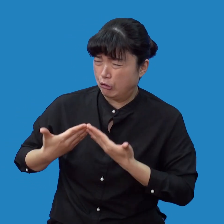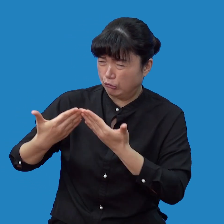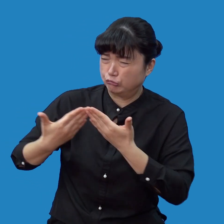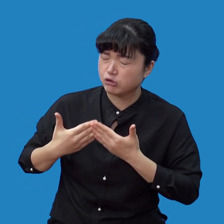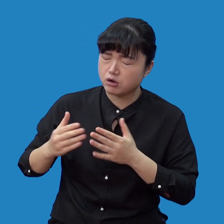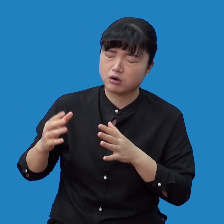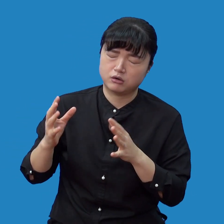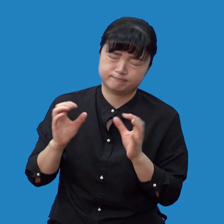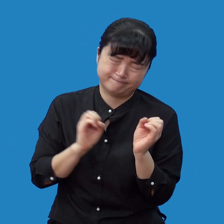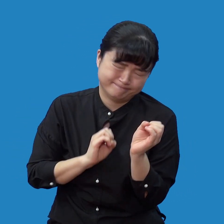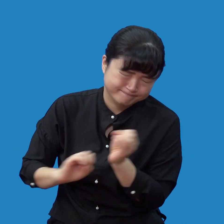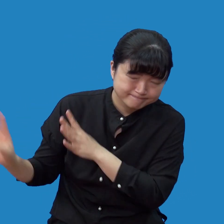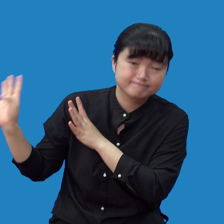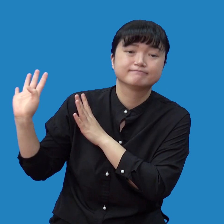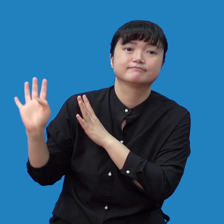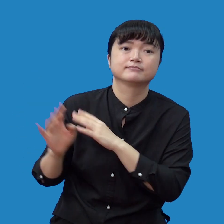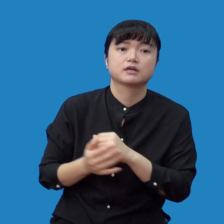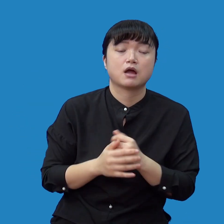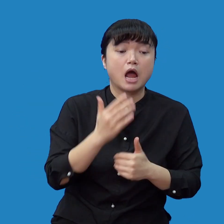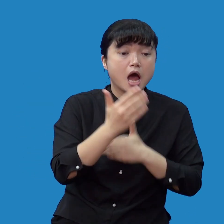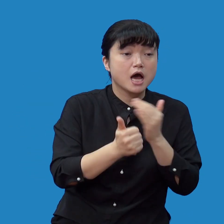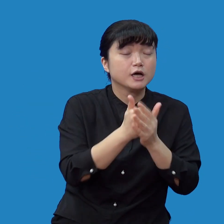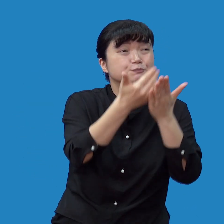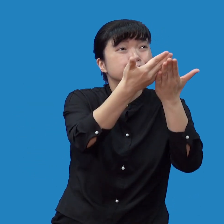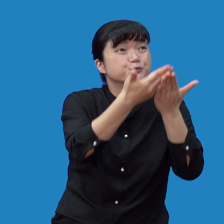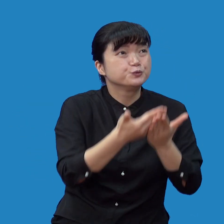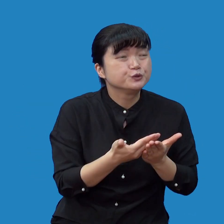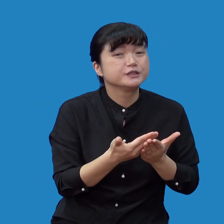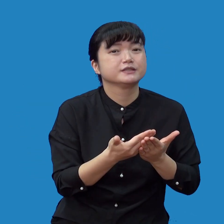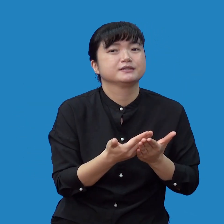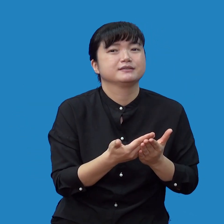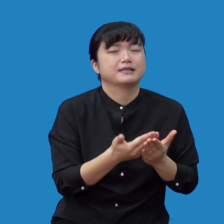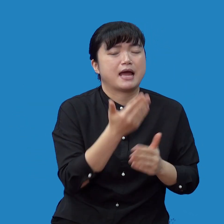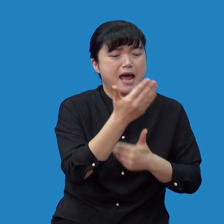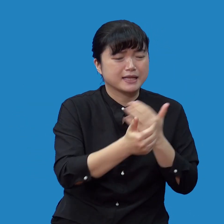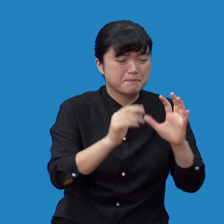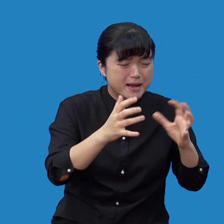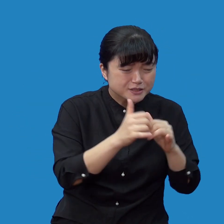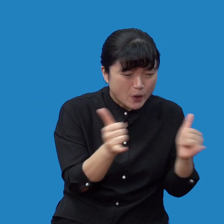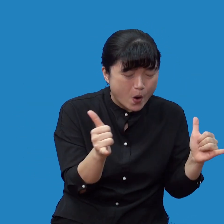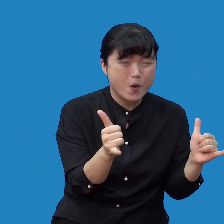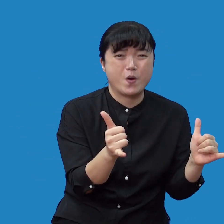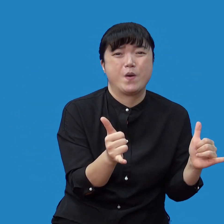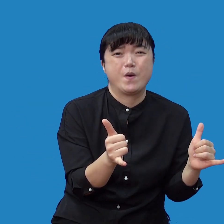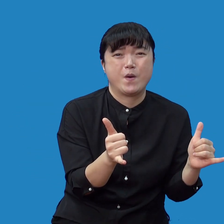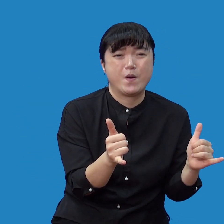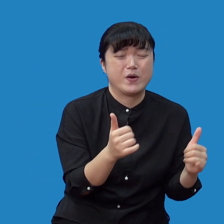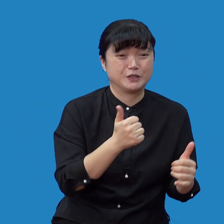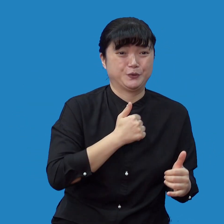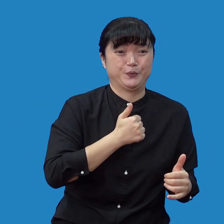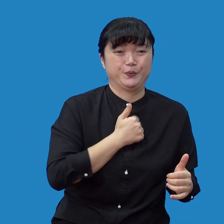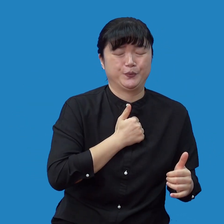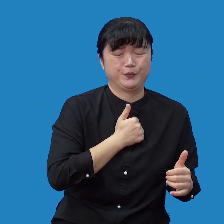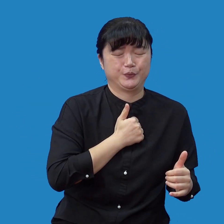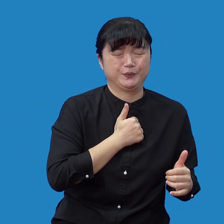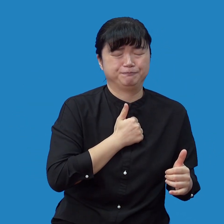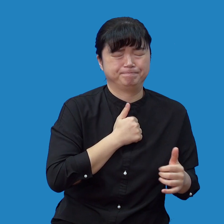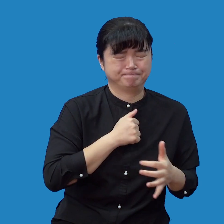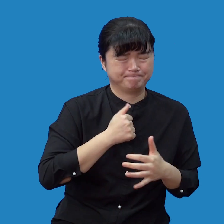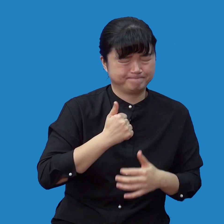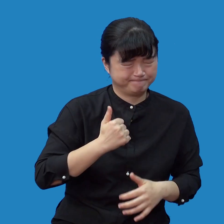던지지만 하나님이 나에게 부여해 주신 하나님의 백성된 그 정체성은 놓치지 않겠다는